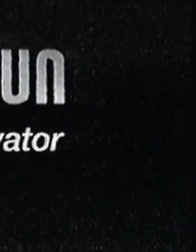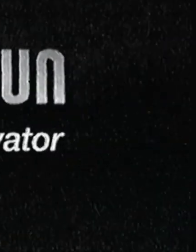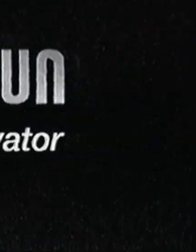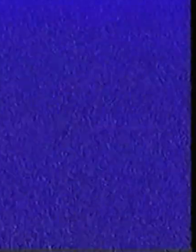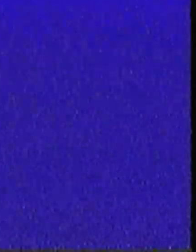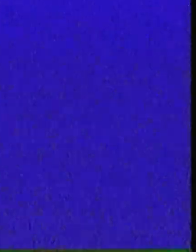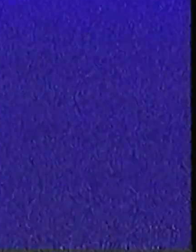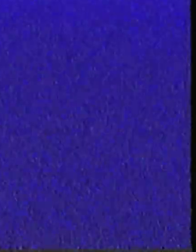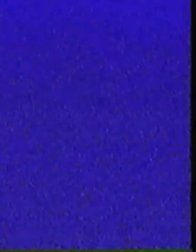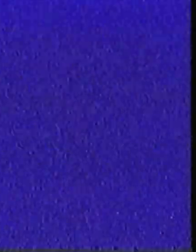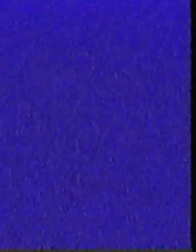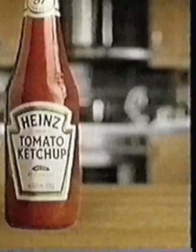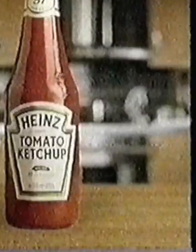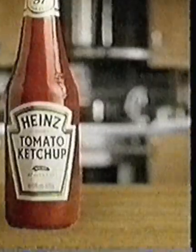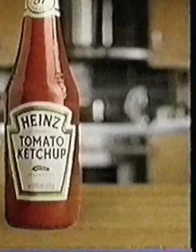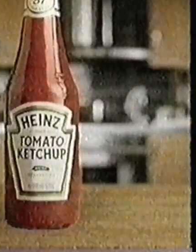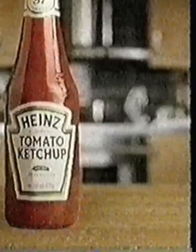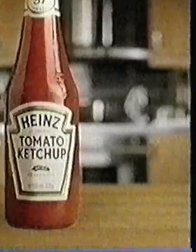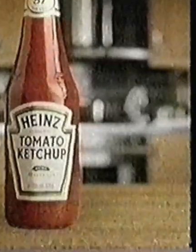monde.